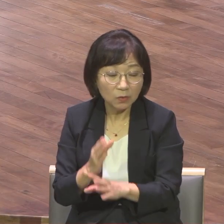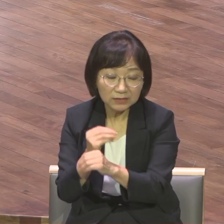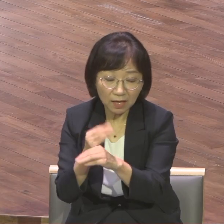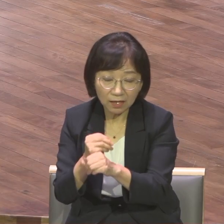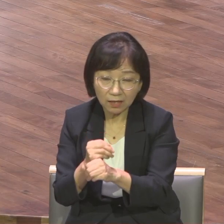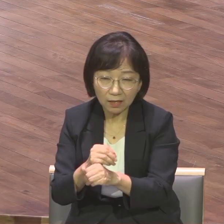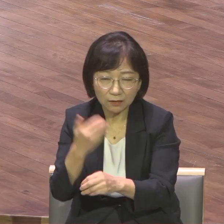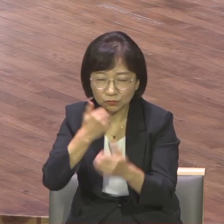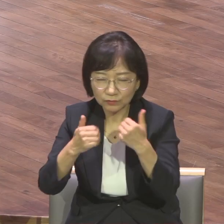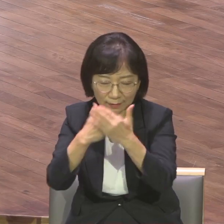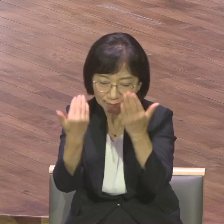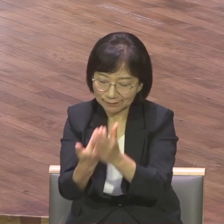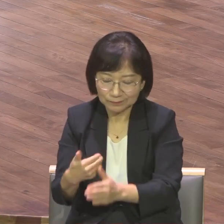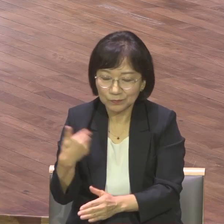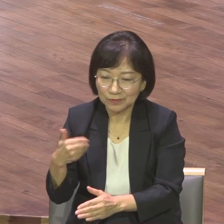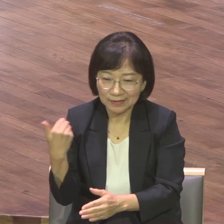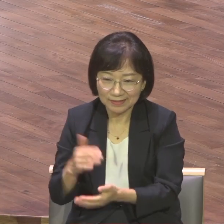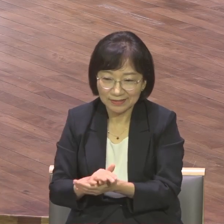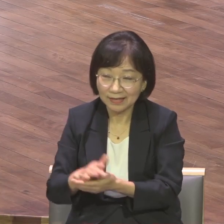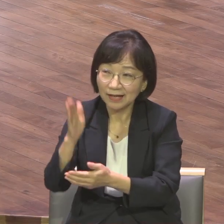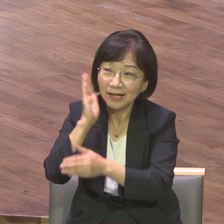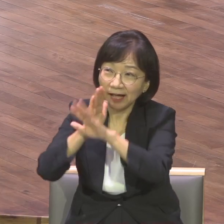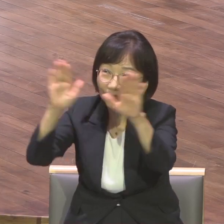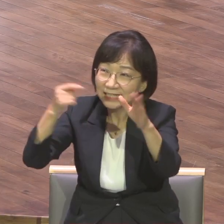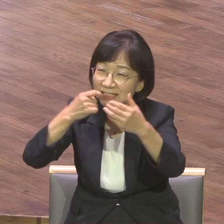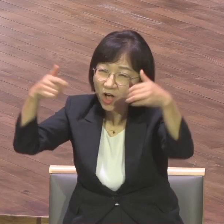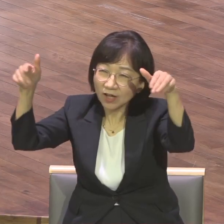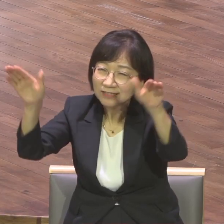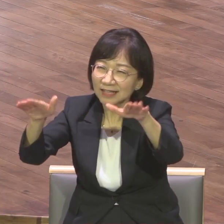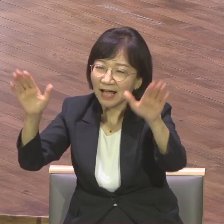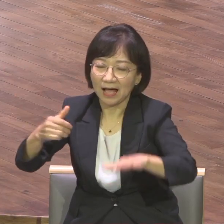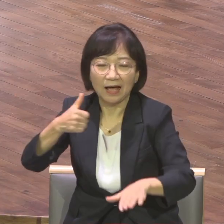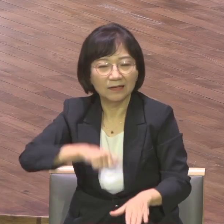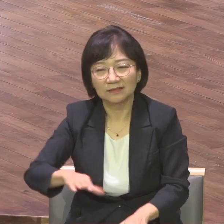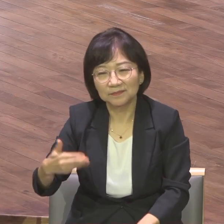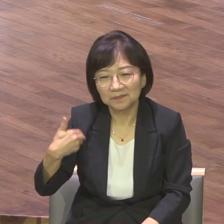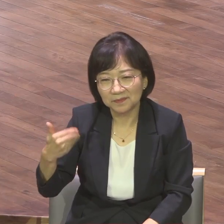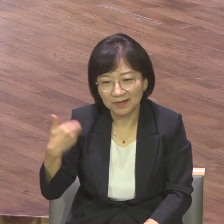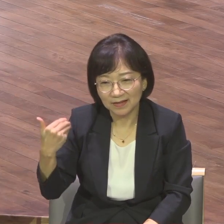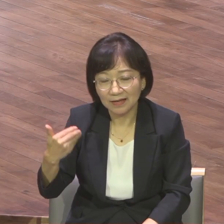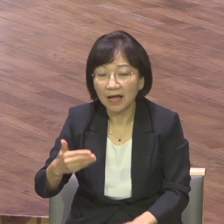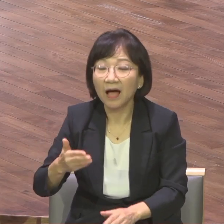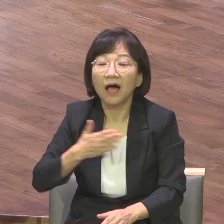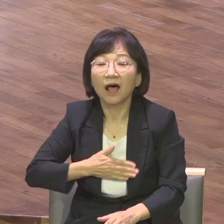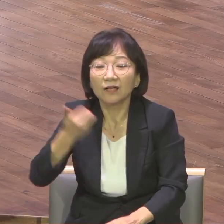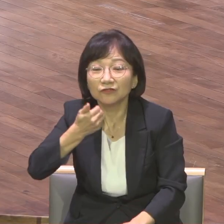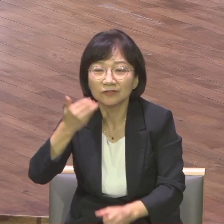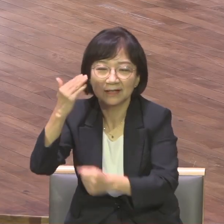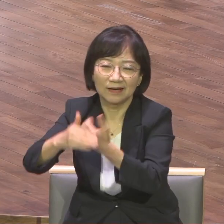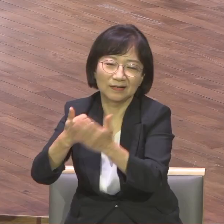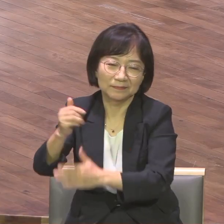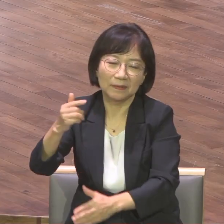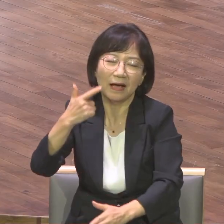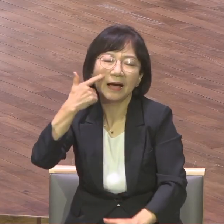아무도 모르나니 하늘에 있는 천사들도 아들도 모르고 아버지만 아시느니라.